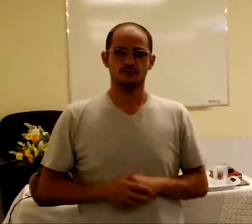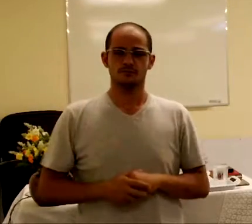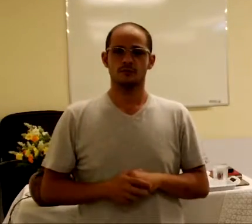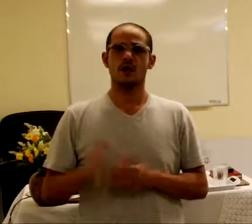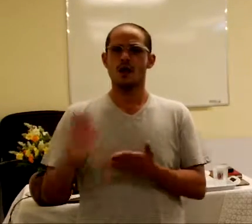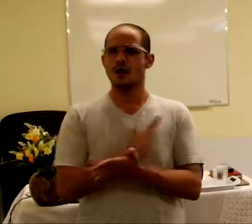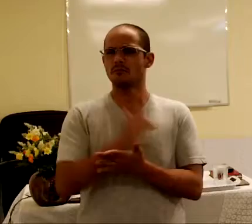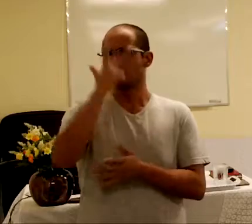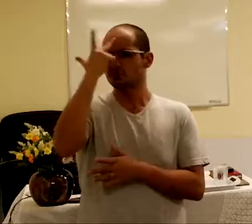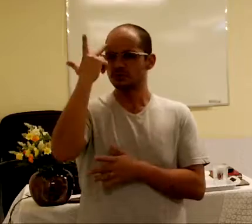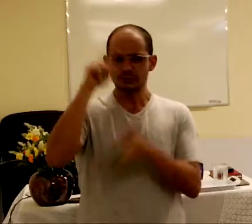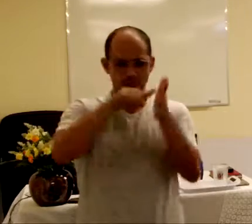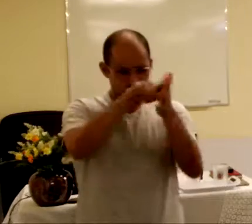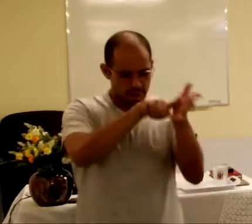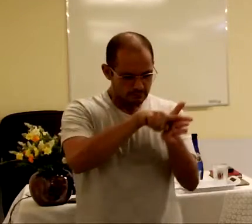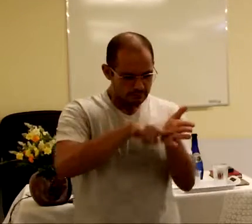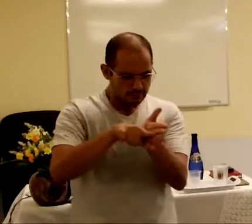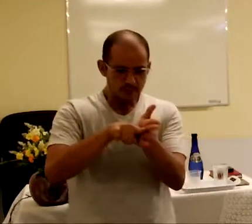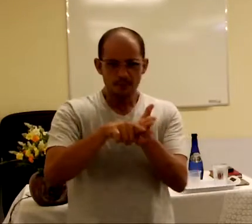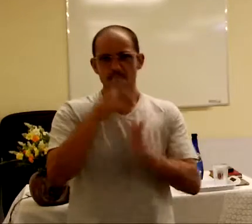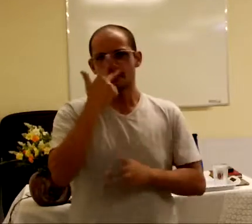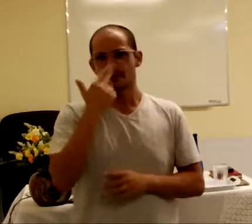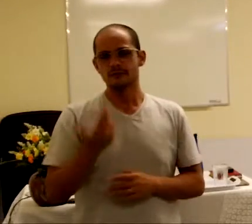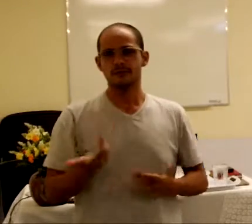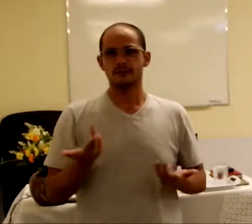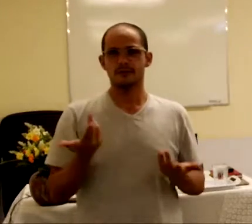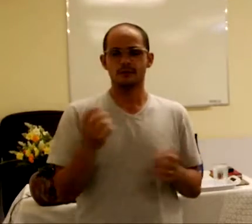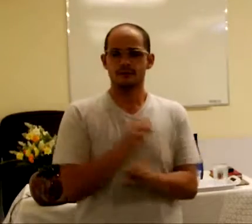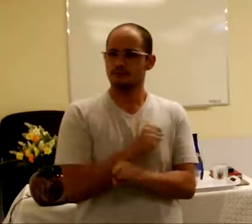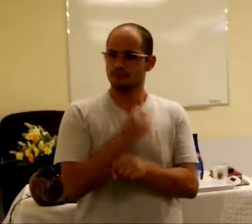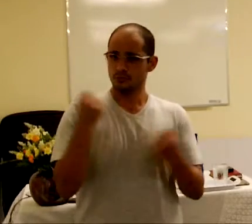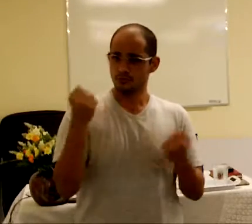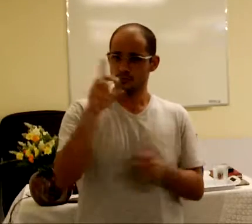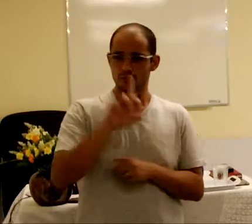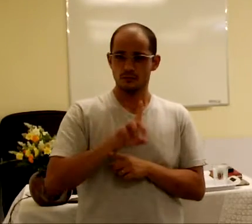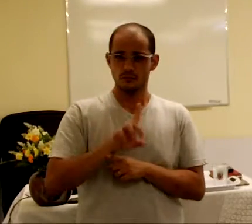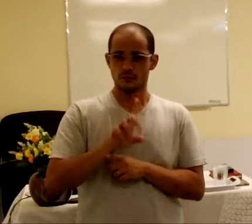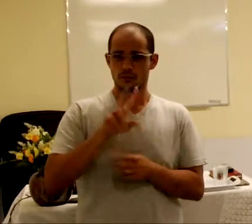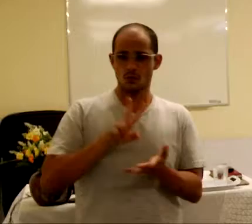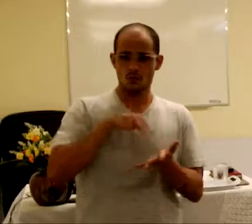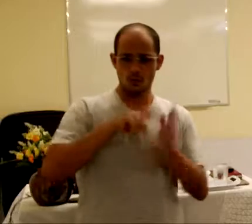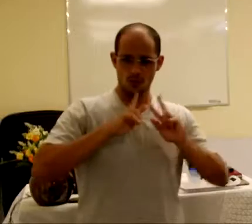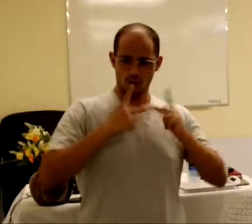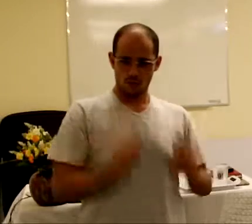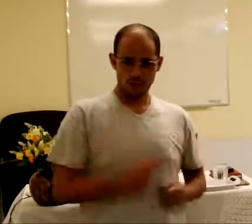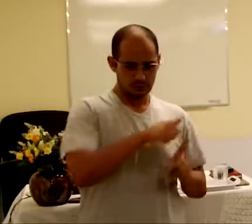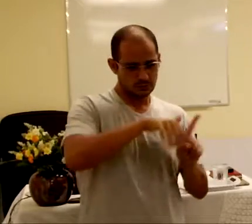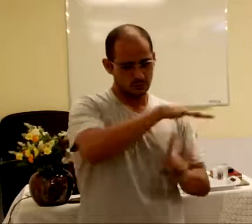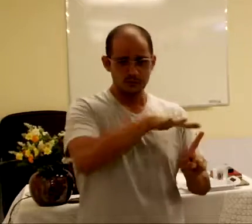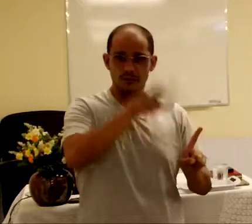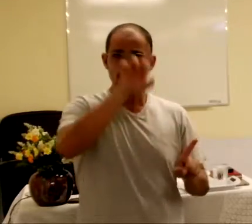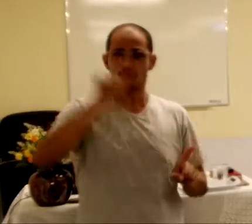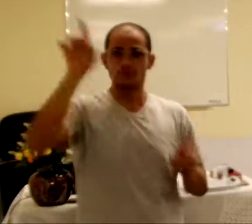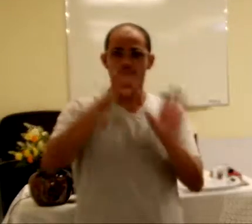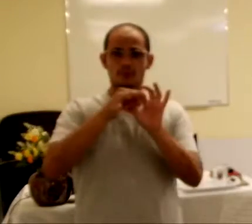Alguns especialistas até consideram que não tem como, não é possível você considerar a existência do ser humano, da sociedade,